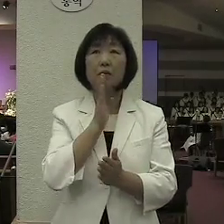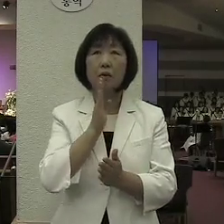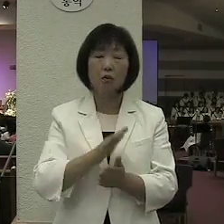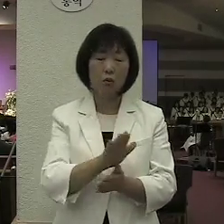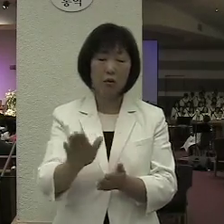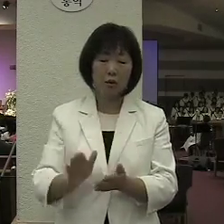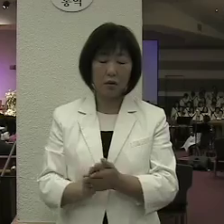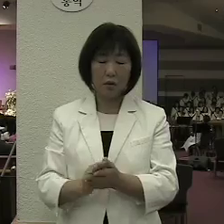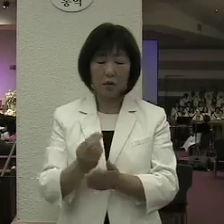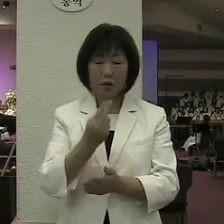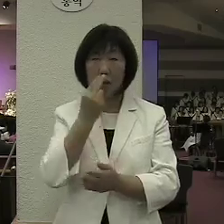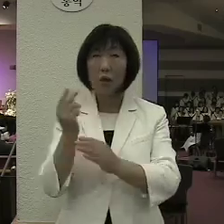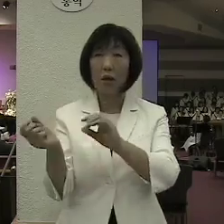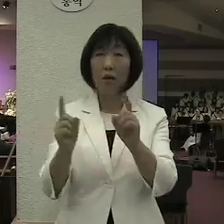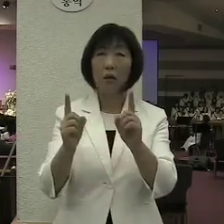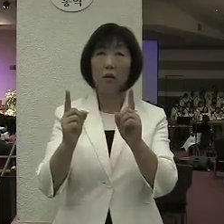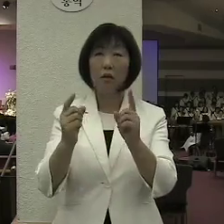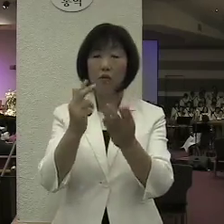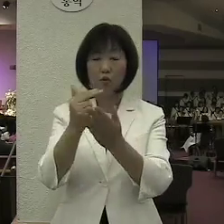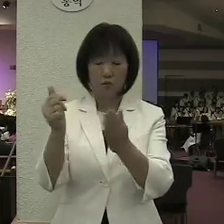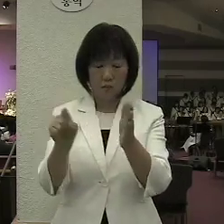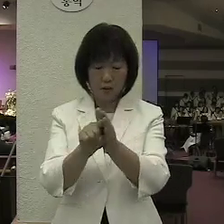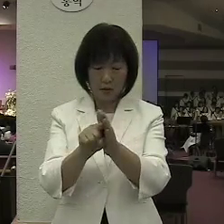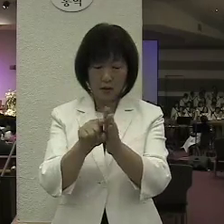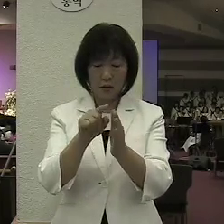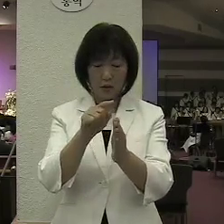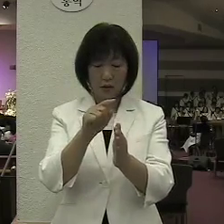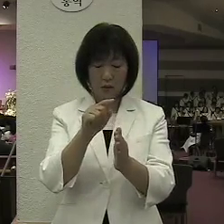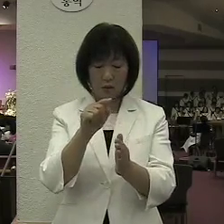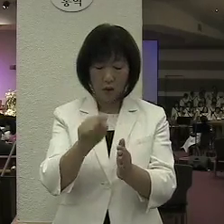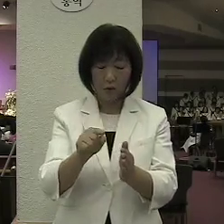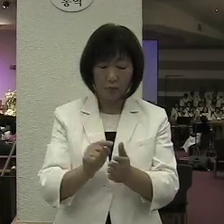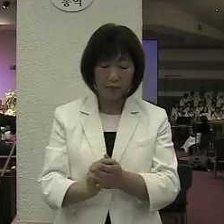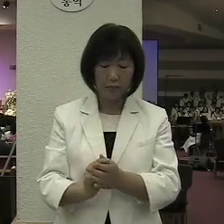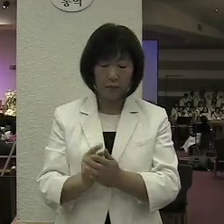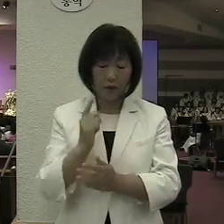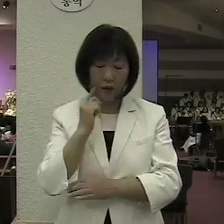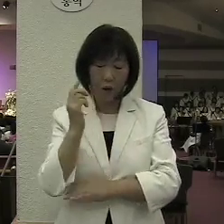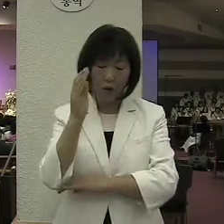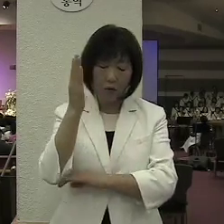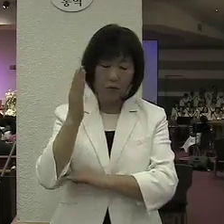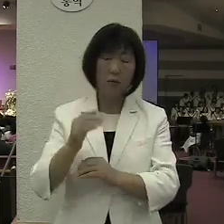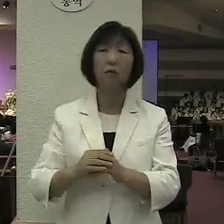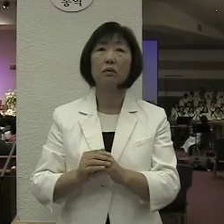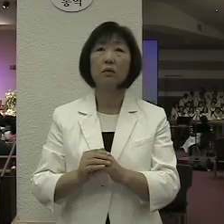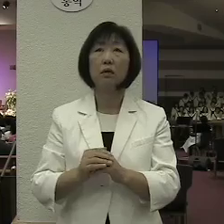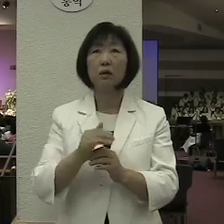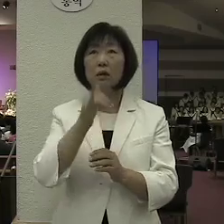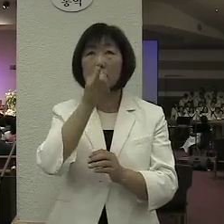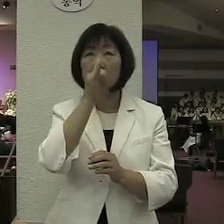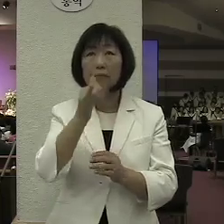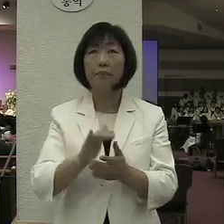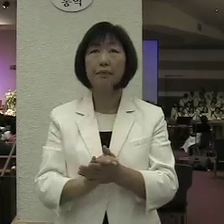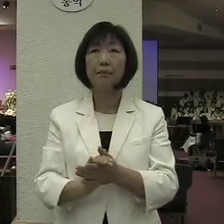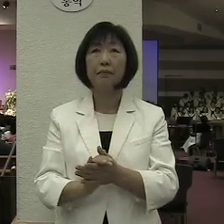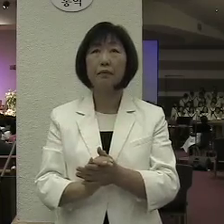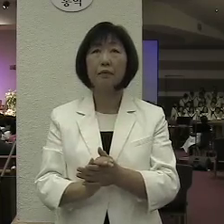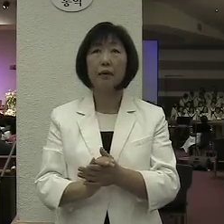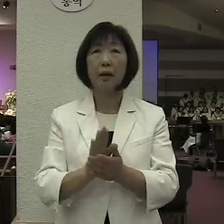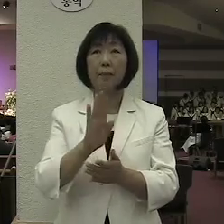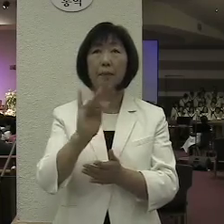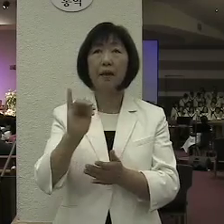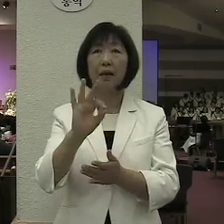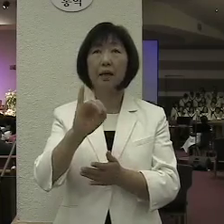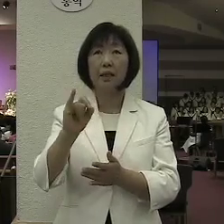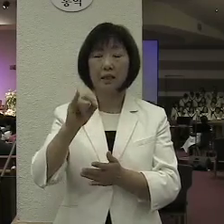주님은 사망 권세 이기시고 부활하셨기 때문에 우리는 살아계신 예수님을 믿기 때문에 그 주님 앞에 드리는